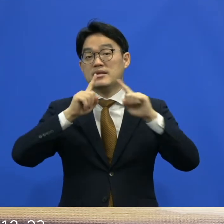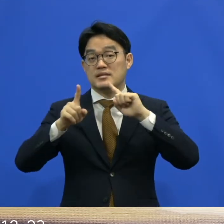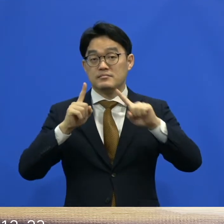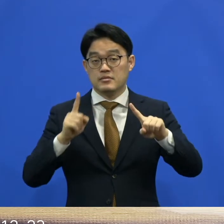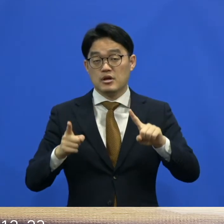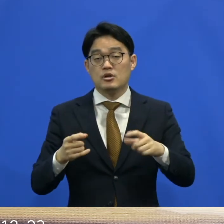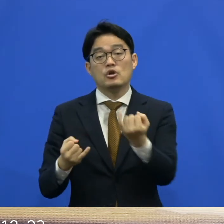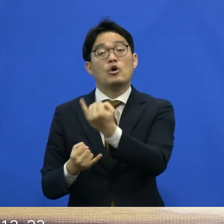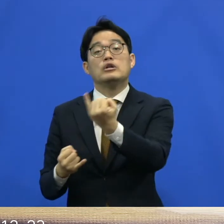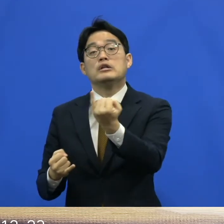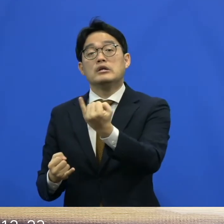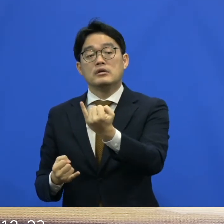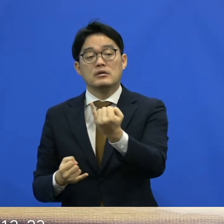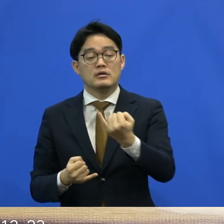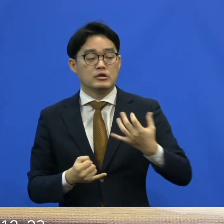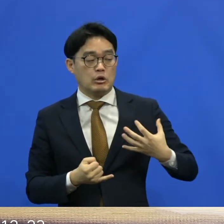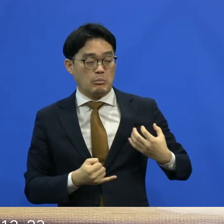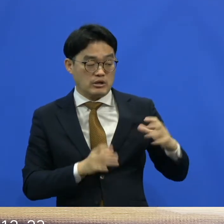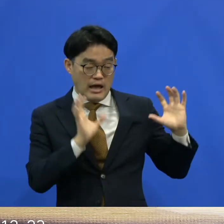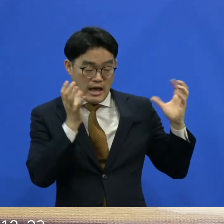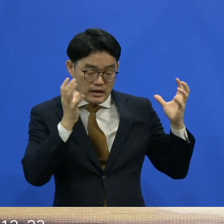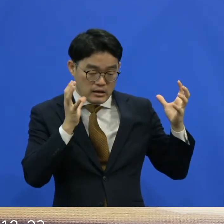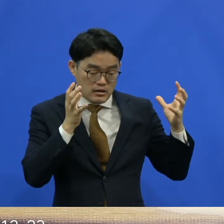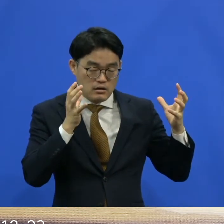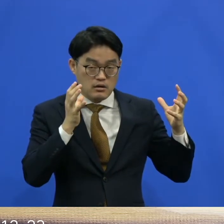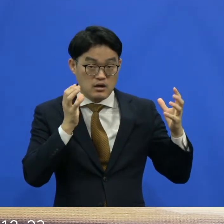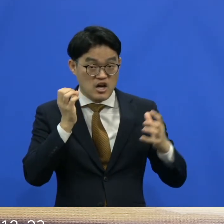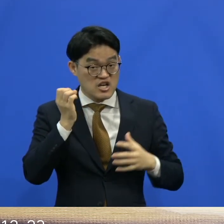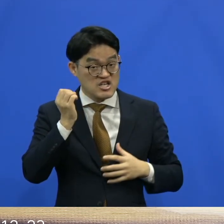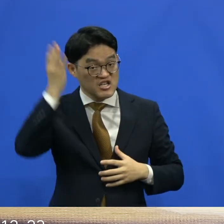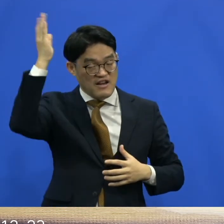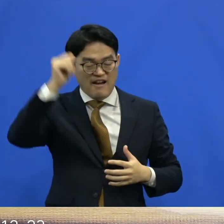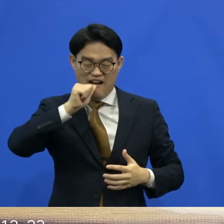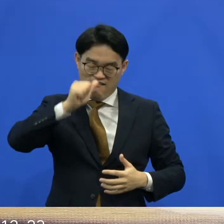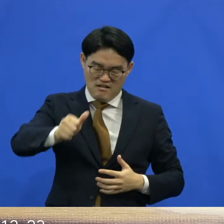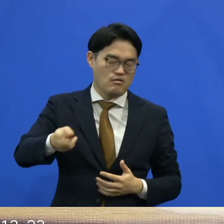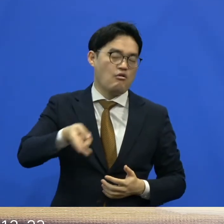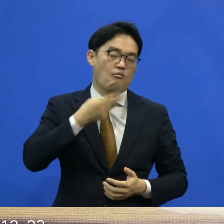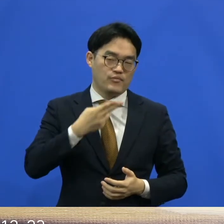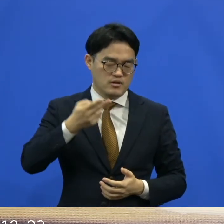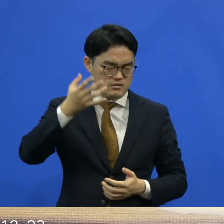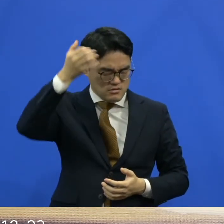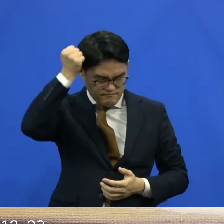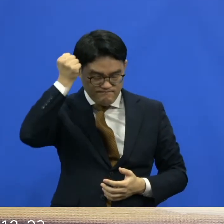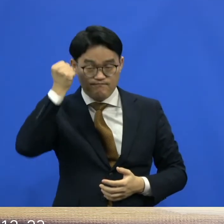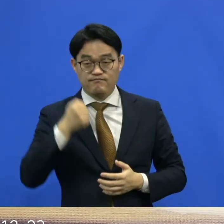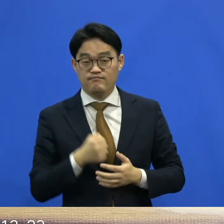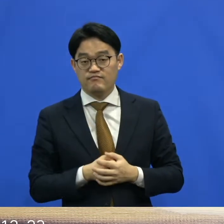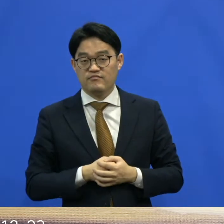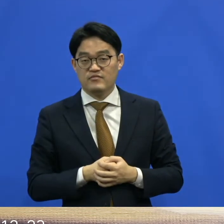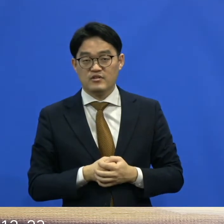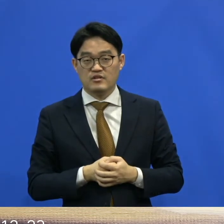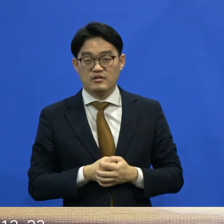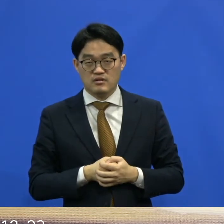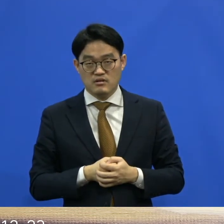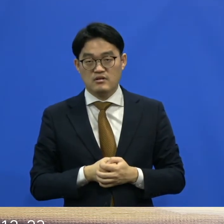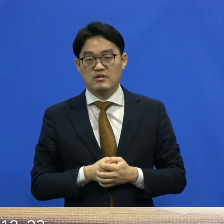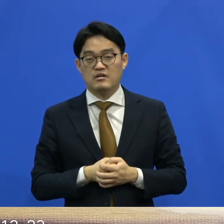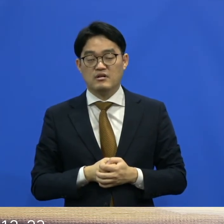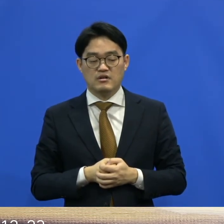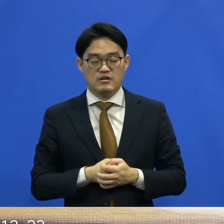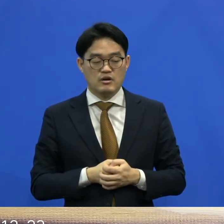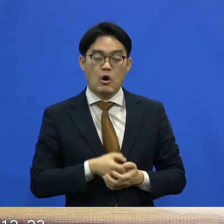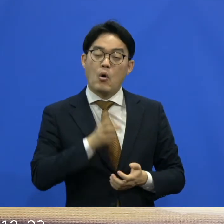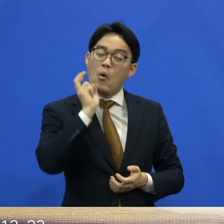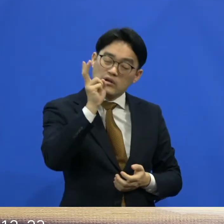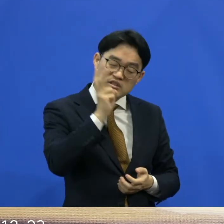여기지 않겠느냐. 그들은 혹시 잊을지라도 나는 너를 잊지 아니할